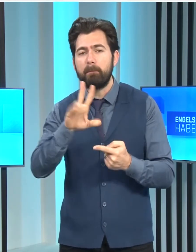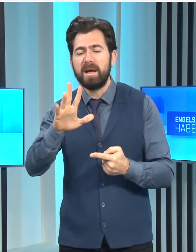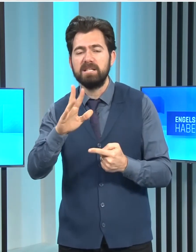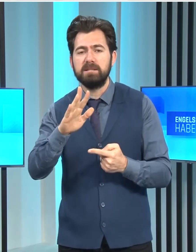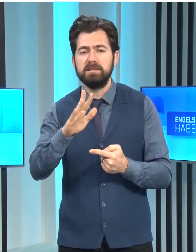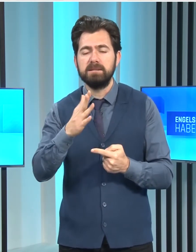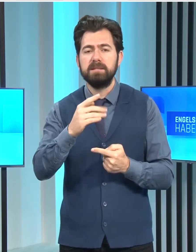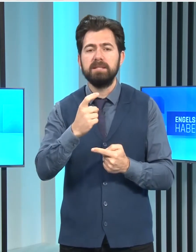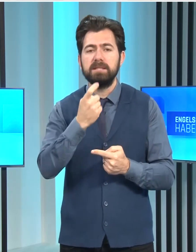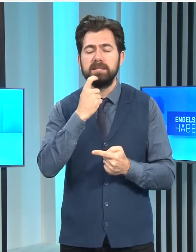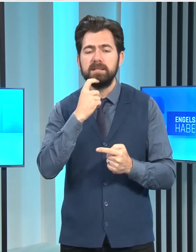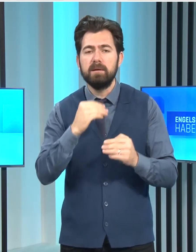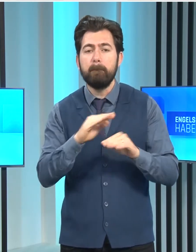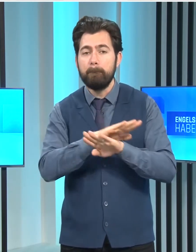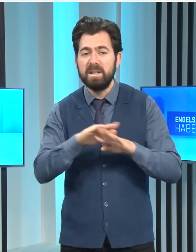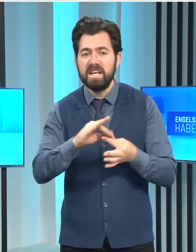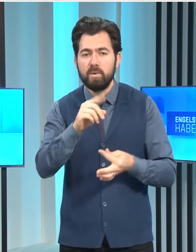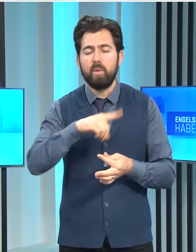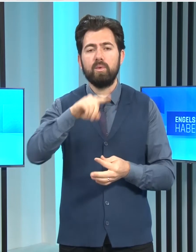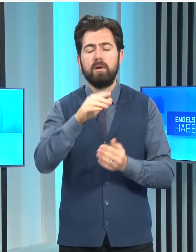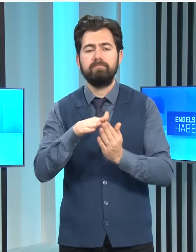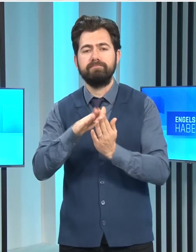de verildi.